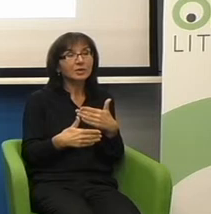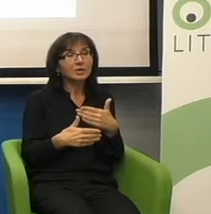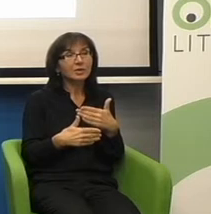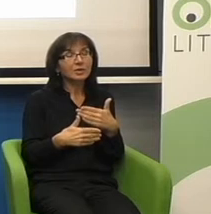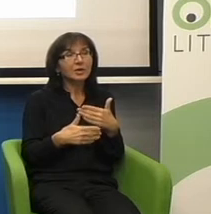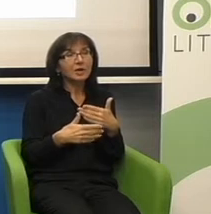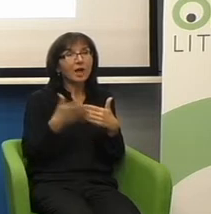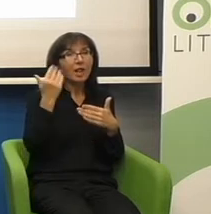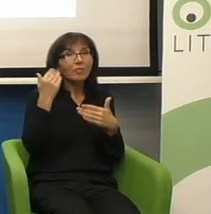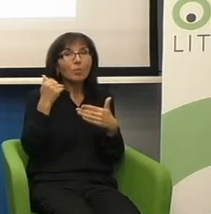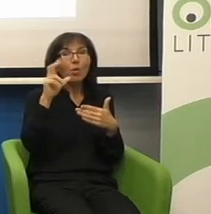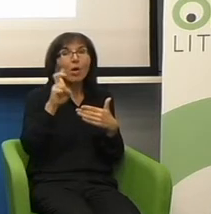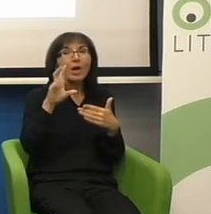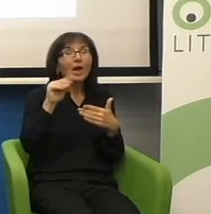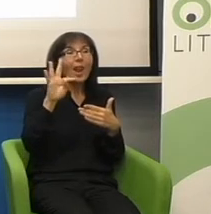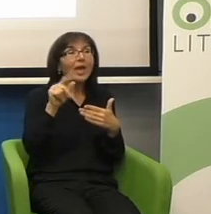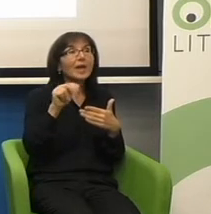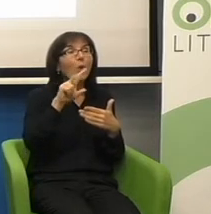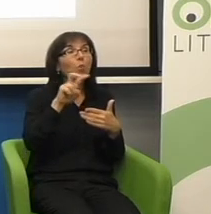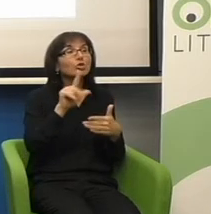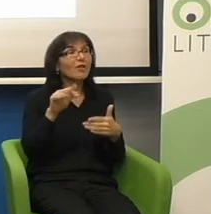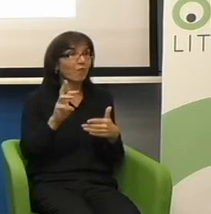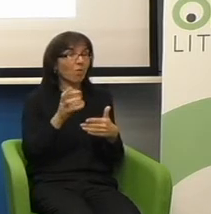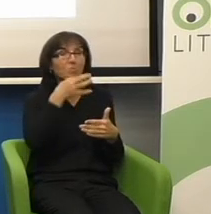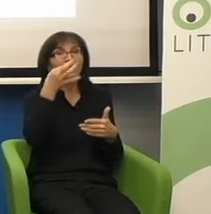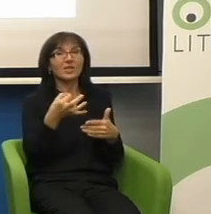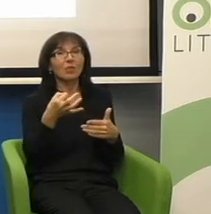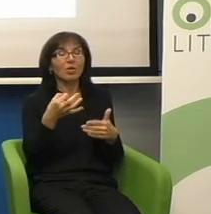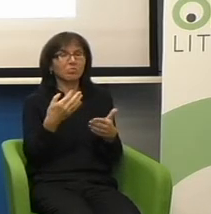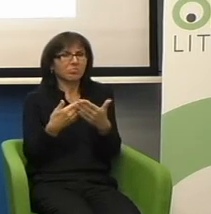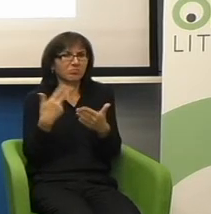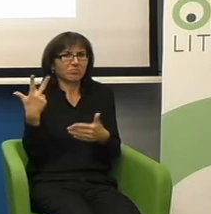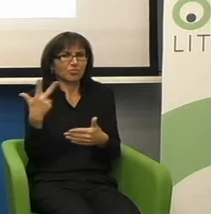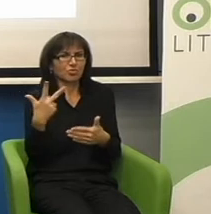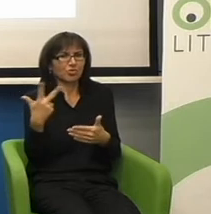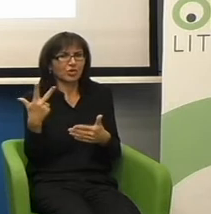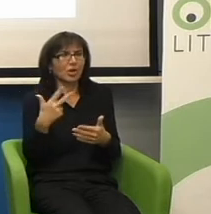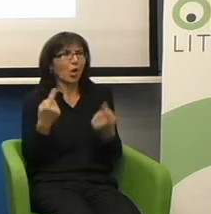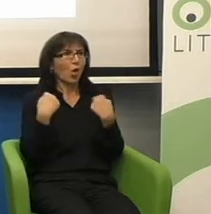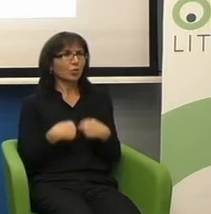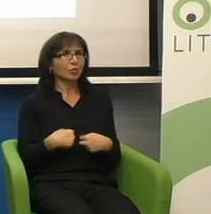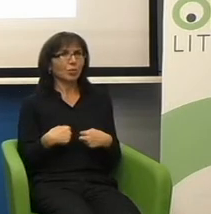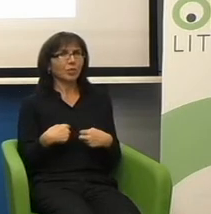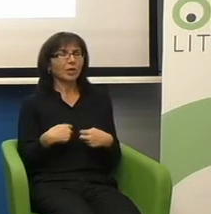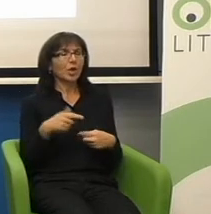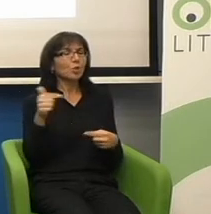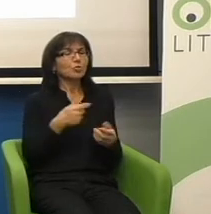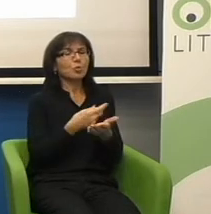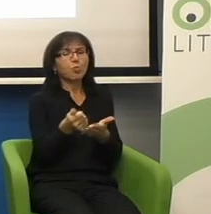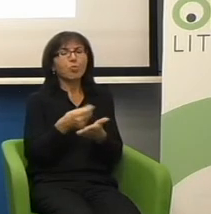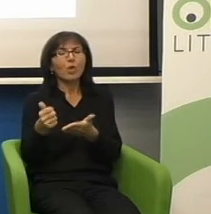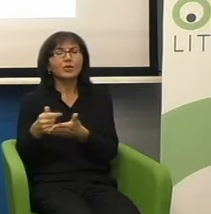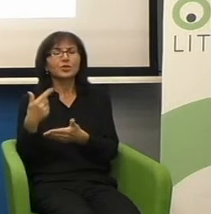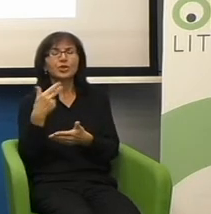kiedyś Helena Uczywo zapytała nas, jak to jest, że my w trójkę piszemy. Była zła, bo musi 3 wierszówki płacić w gazecie,